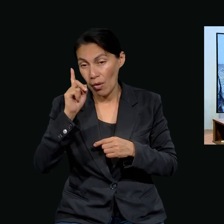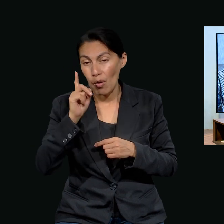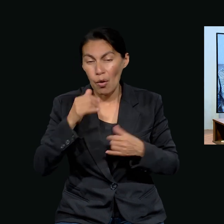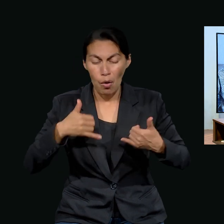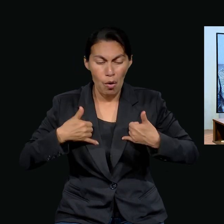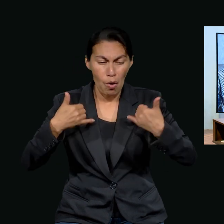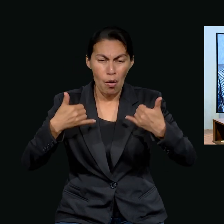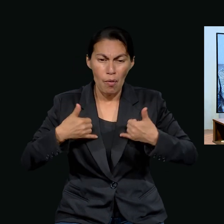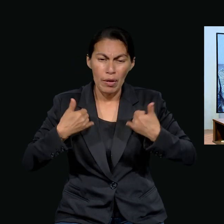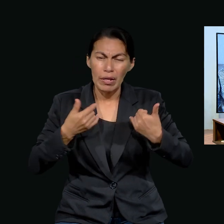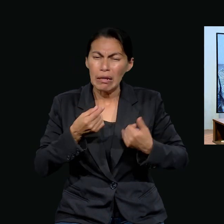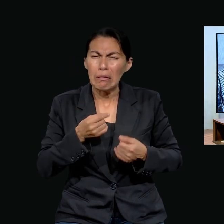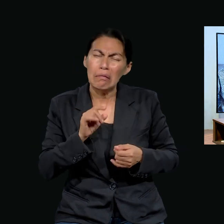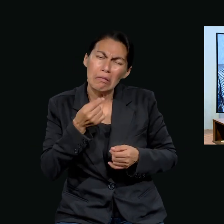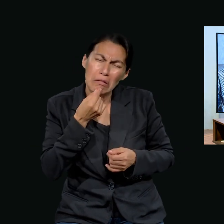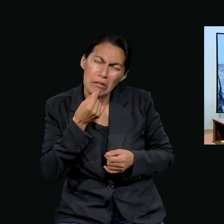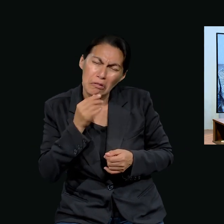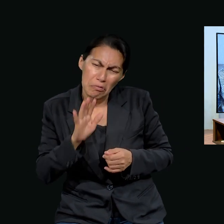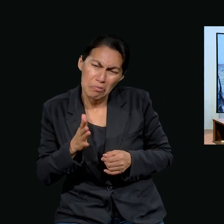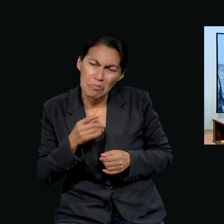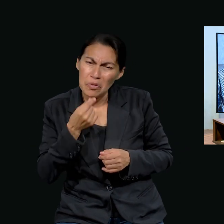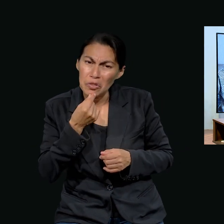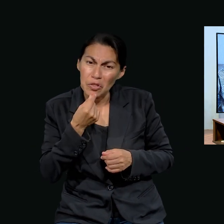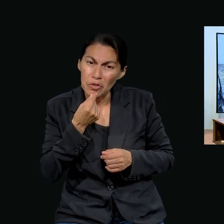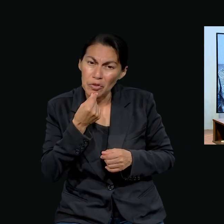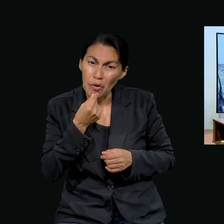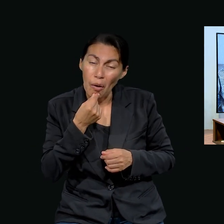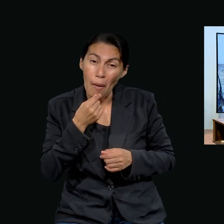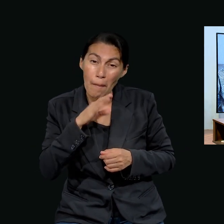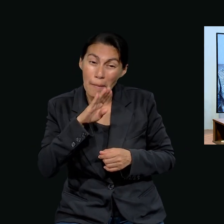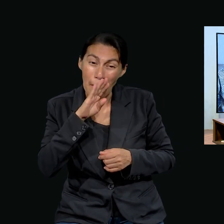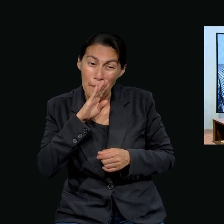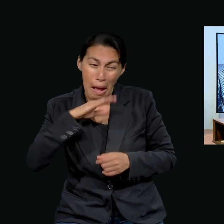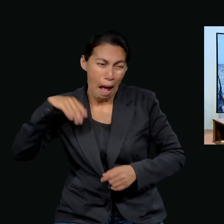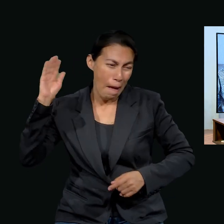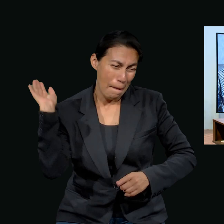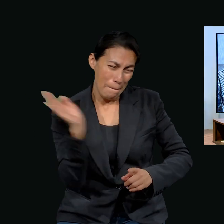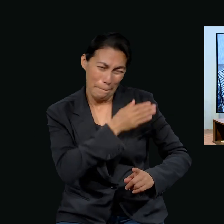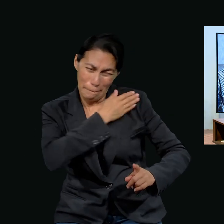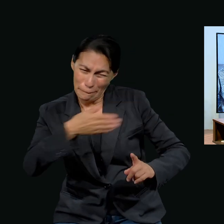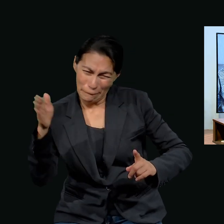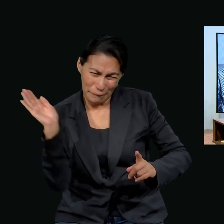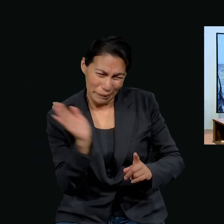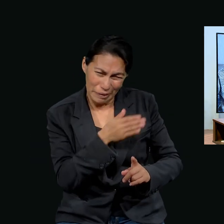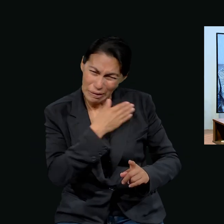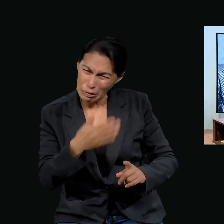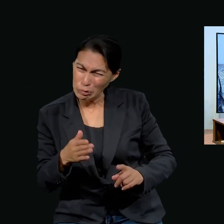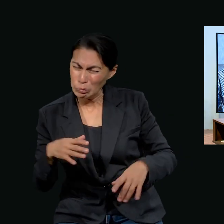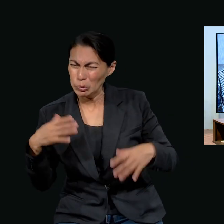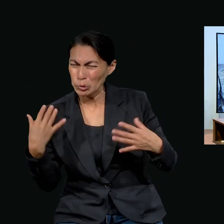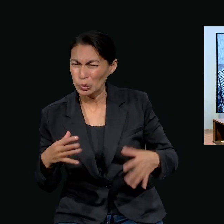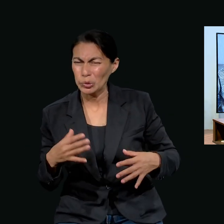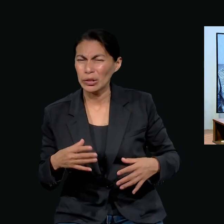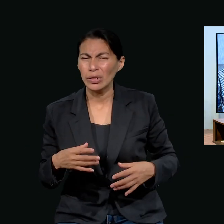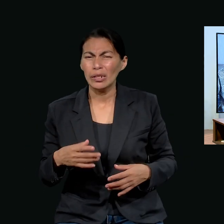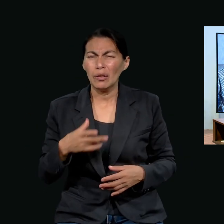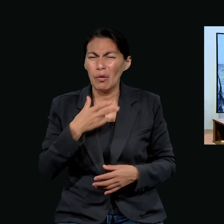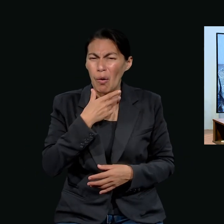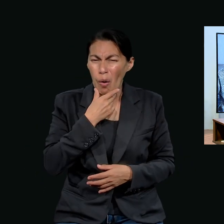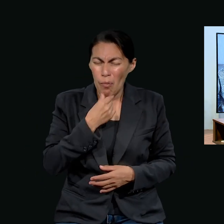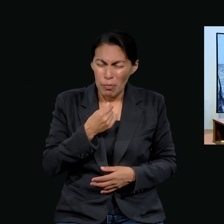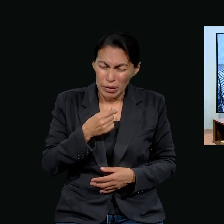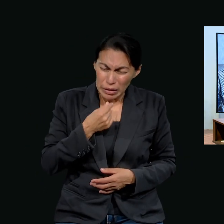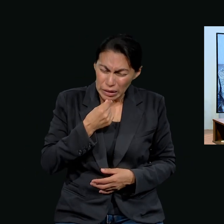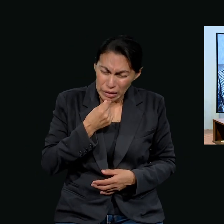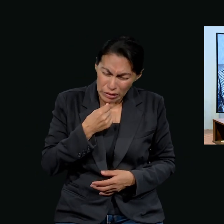esa primera reunión, niño todavía, la mamá le dio una paliza porque fue. Y hoy en día, el que le dieron